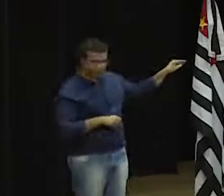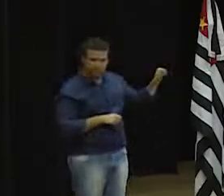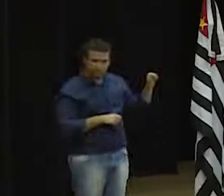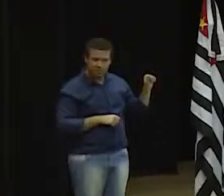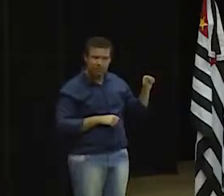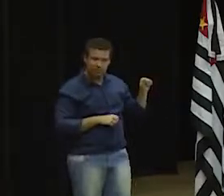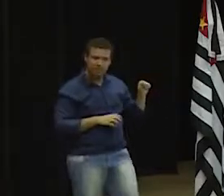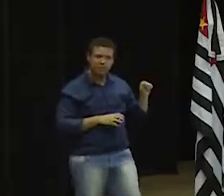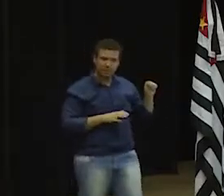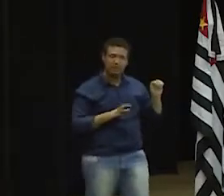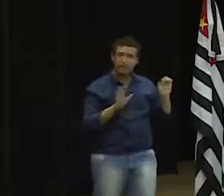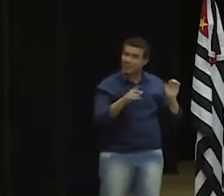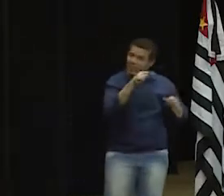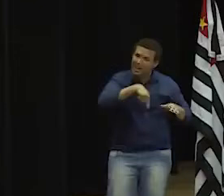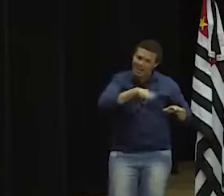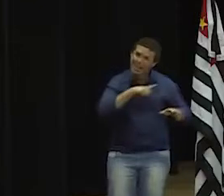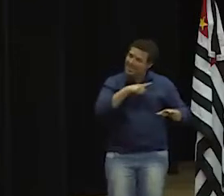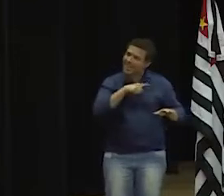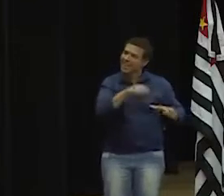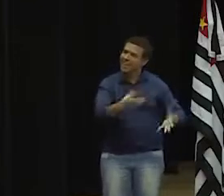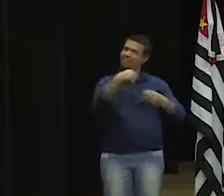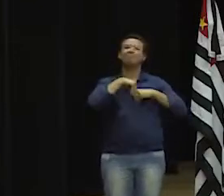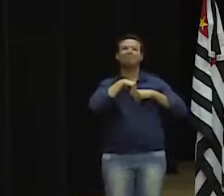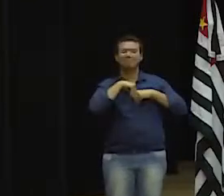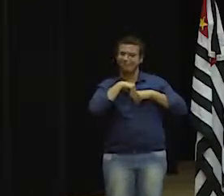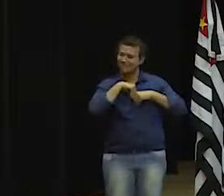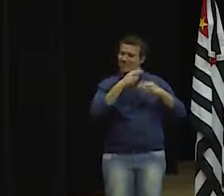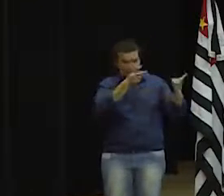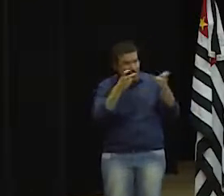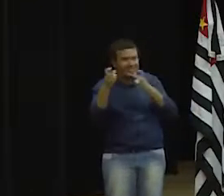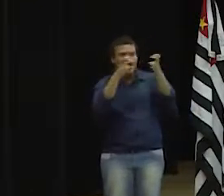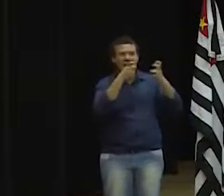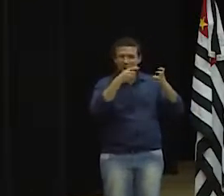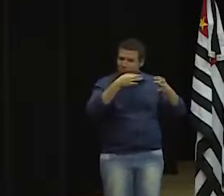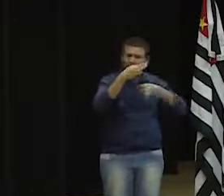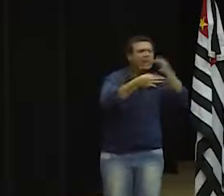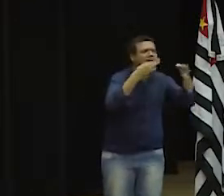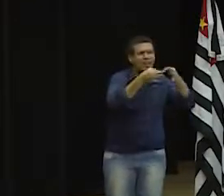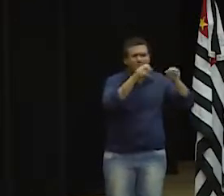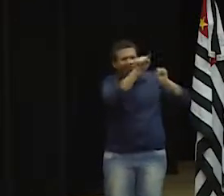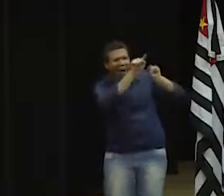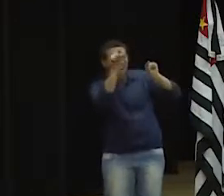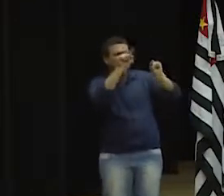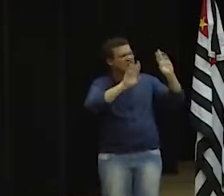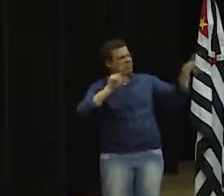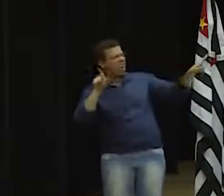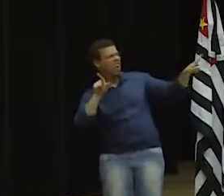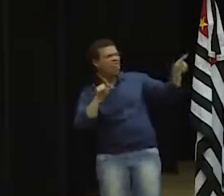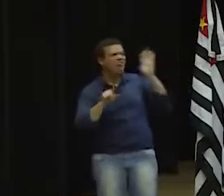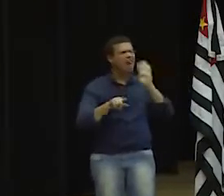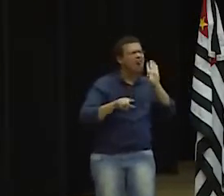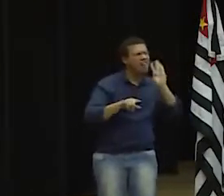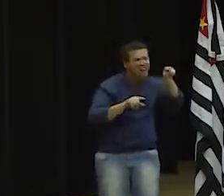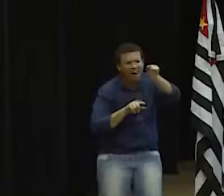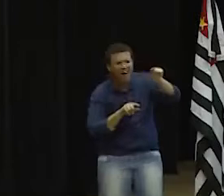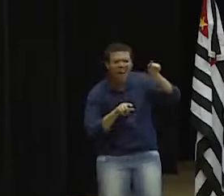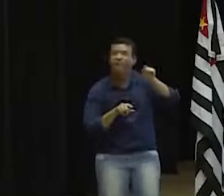metalinguística, que as crianças conseguiram ter essa percepção e se apropriar. criticar, apontar sinais